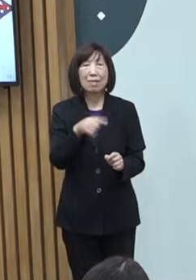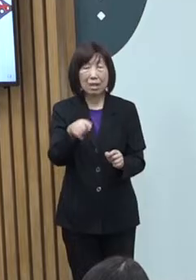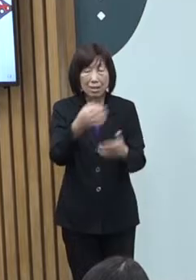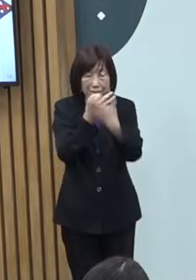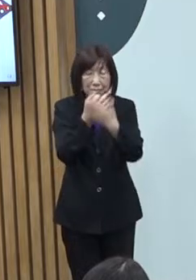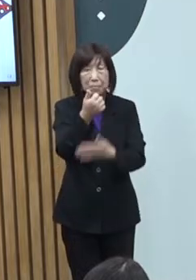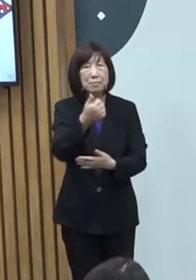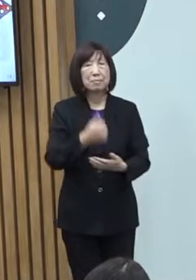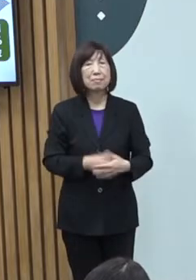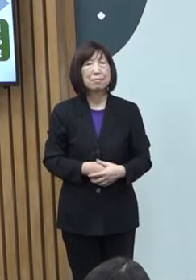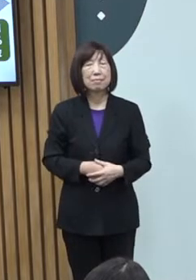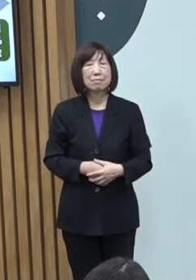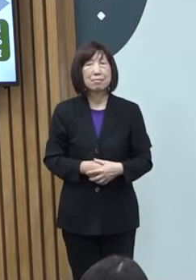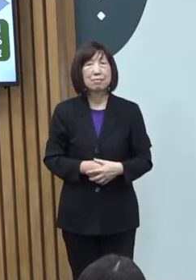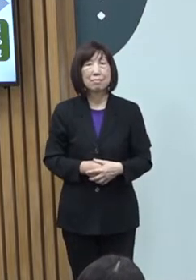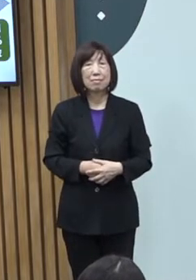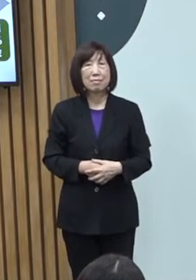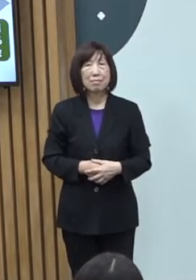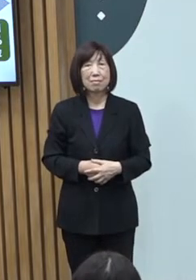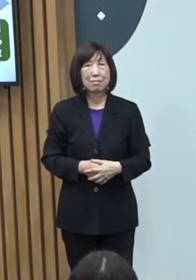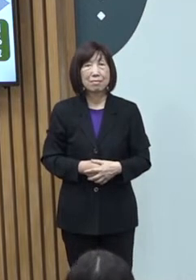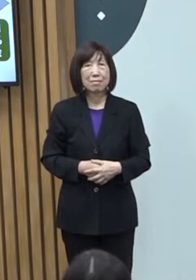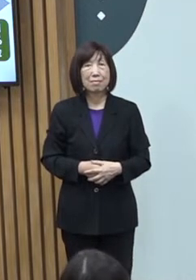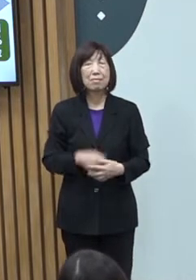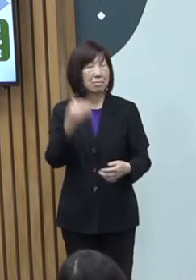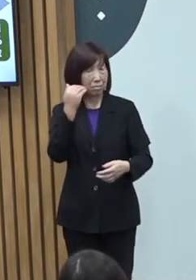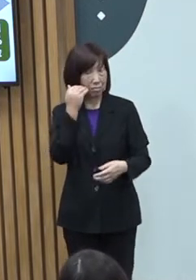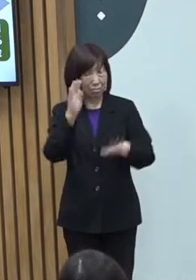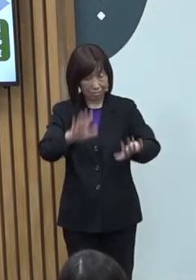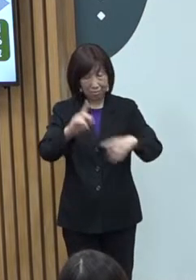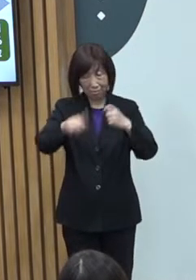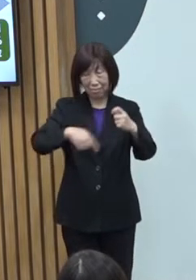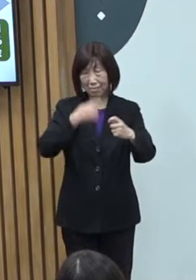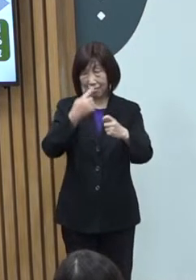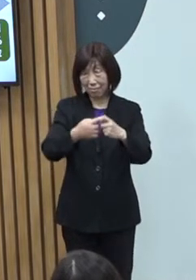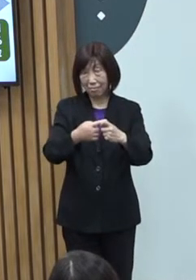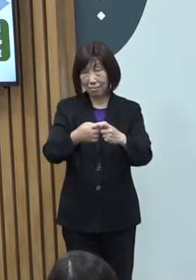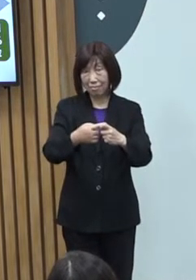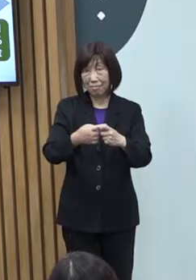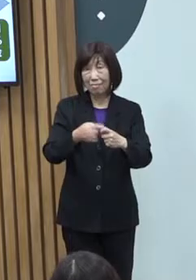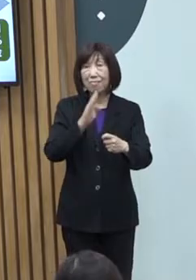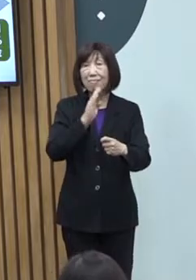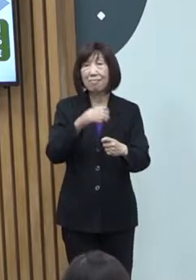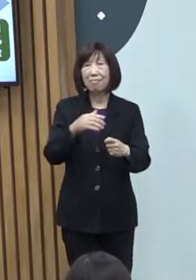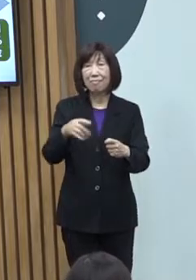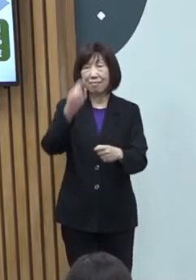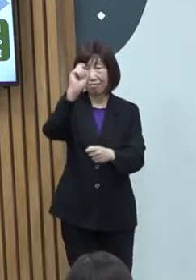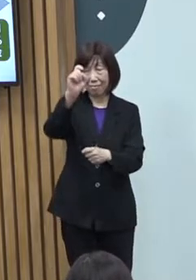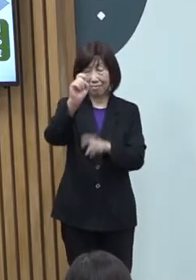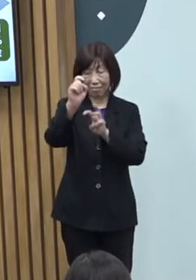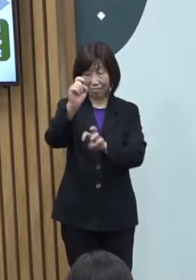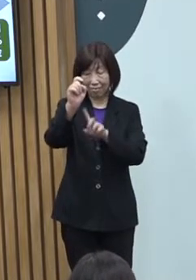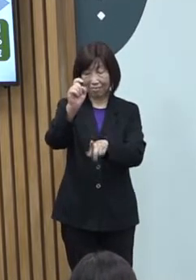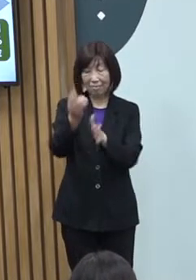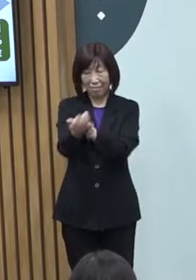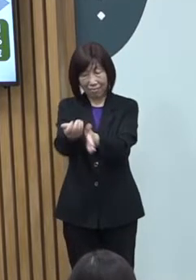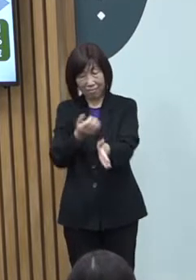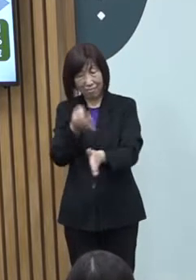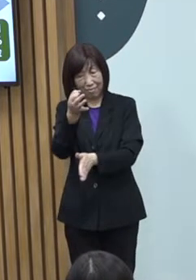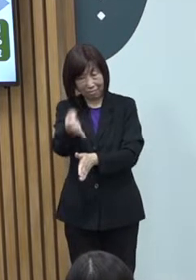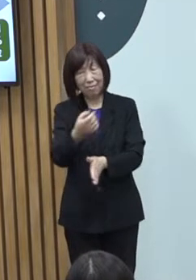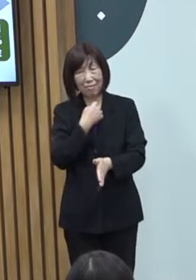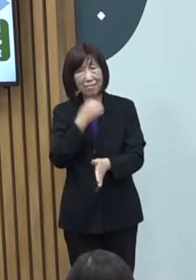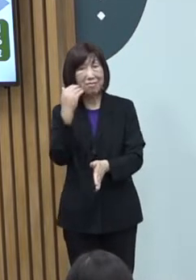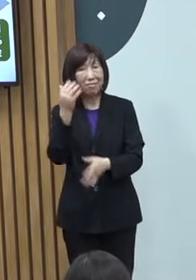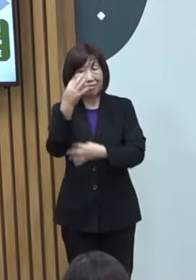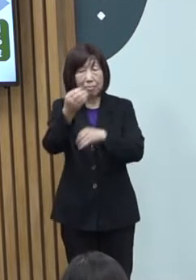担。那假设说今年的牌照税缴纳期间是到10月31日嘛，那民众如果